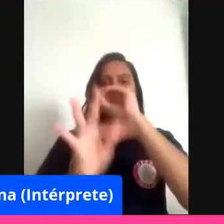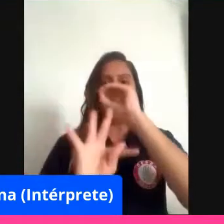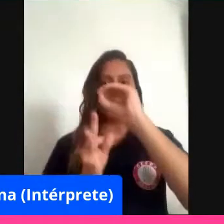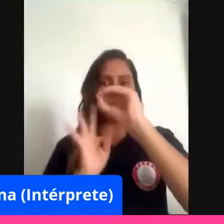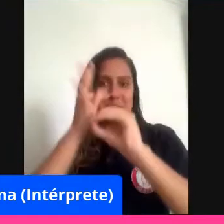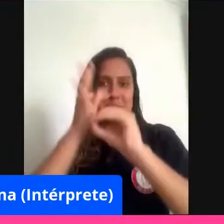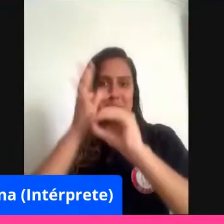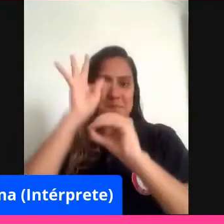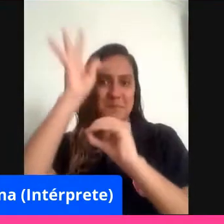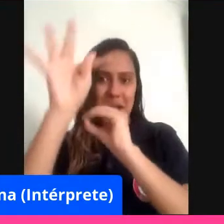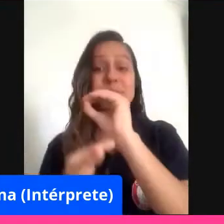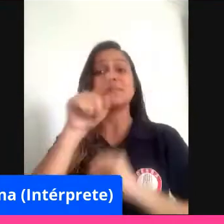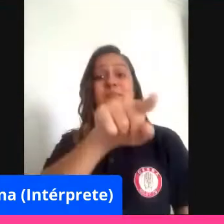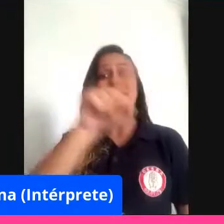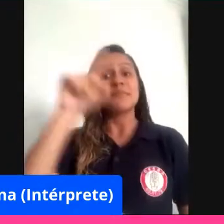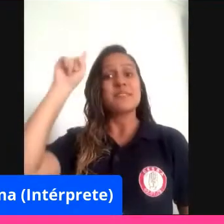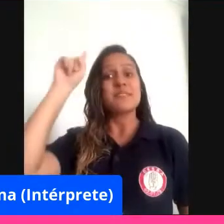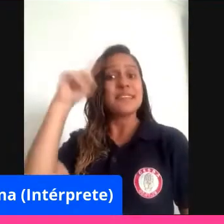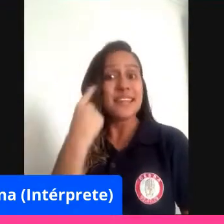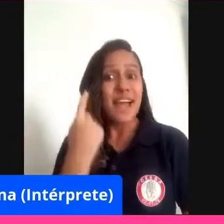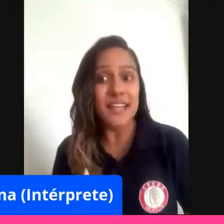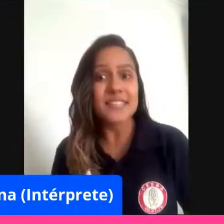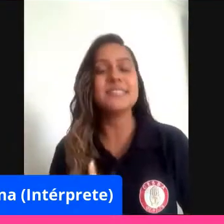pela campus. Sim.